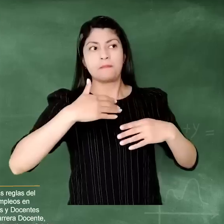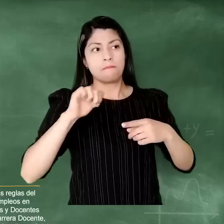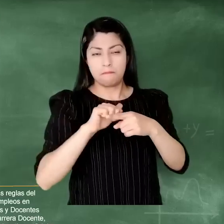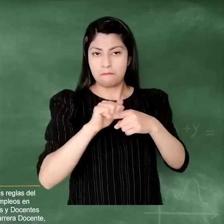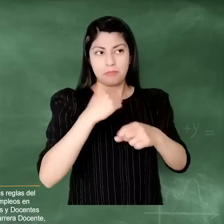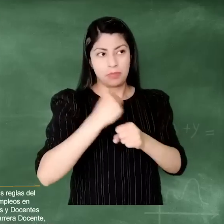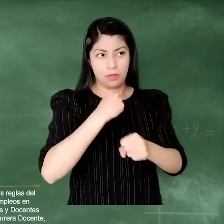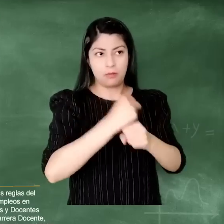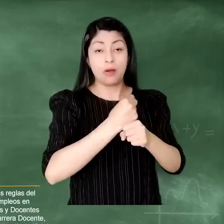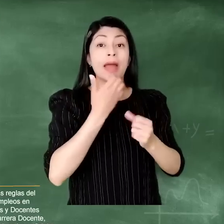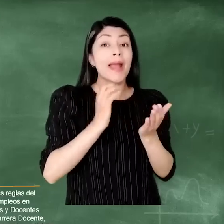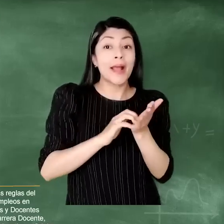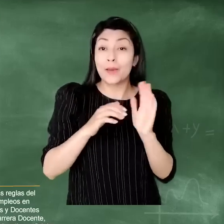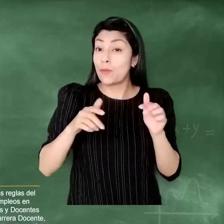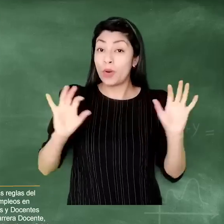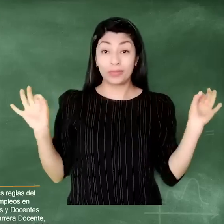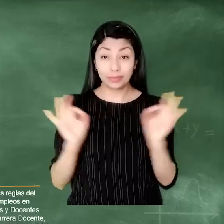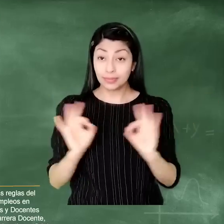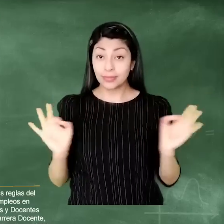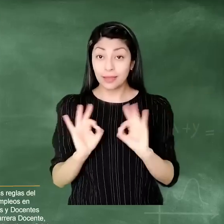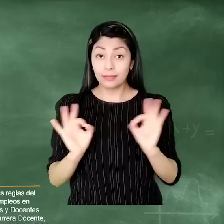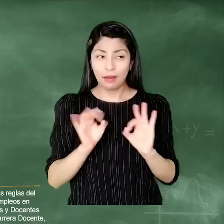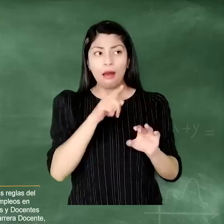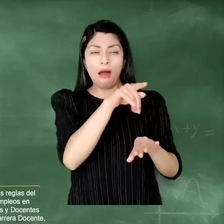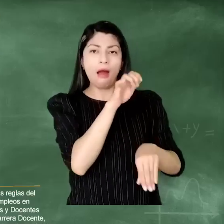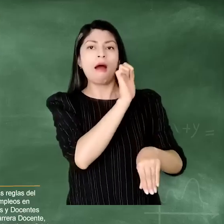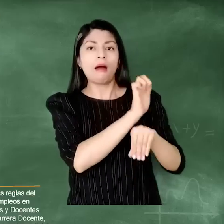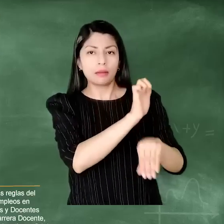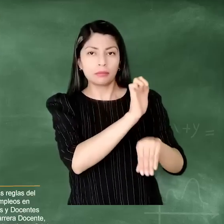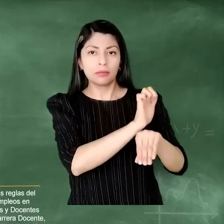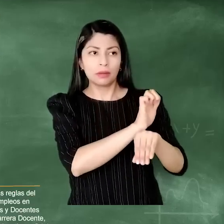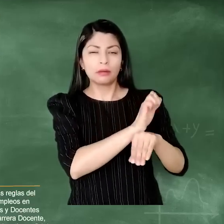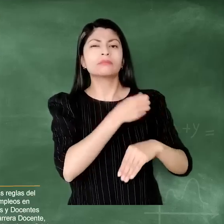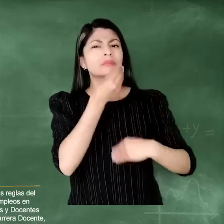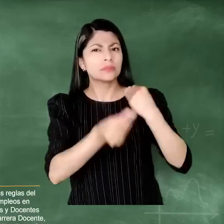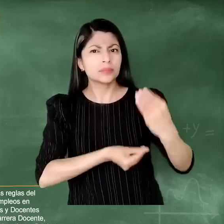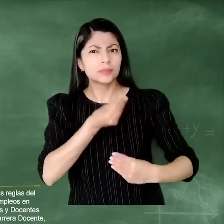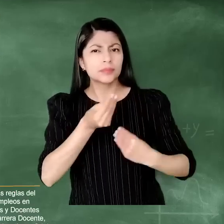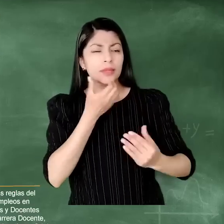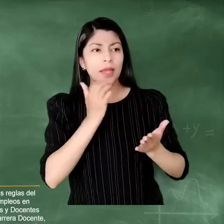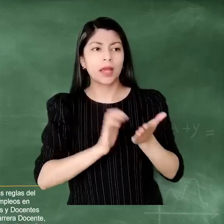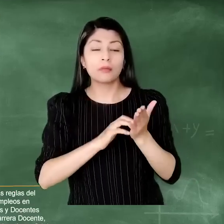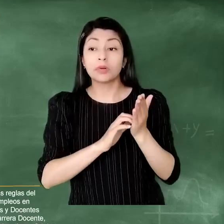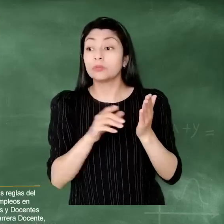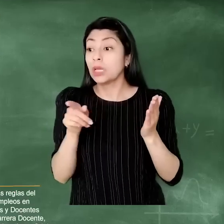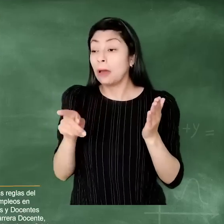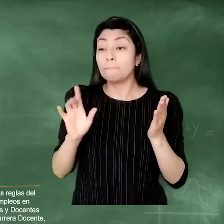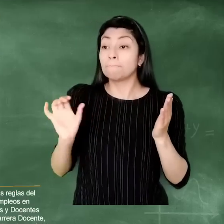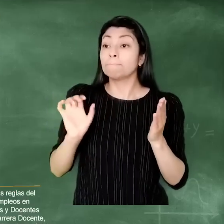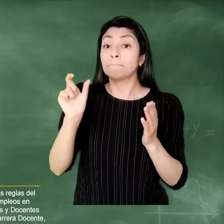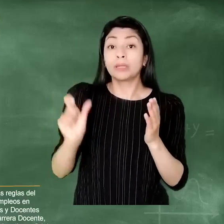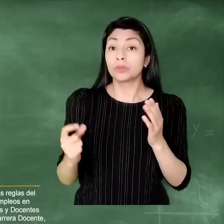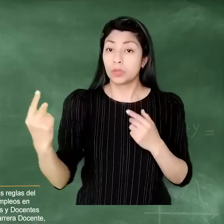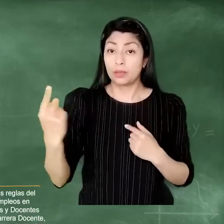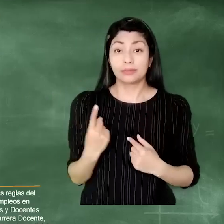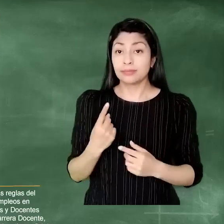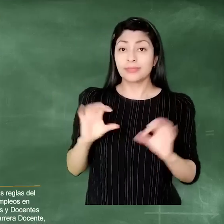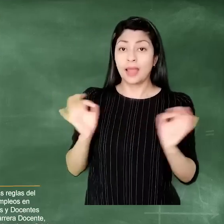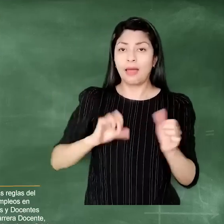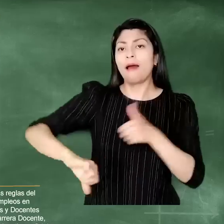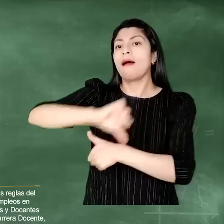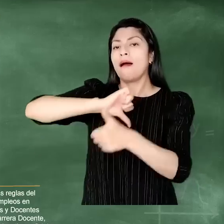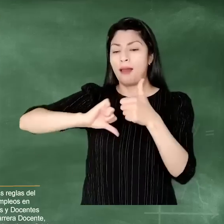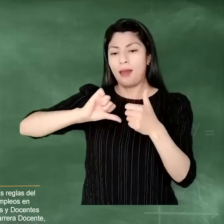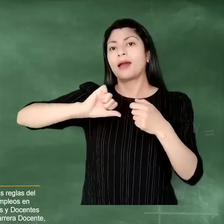no tomar posesión del cargo en el término establecido, la entidad territorial certificada procederá a nombrar a quien siga